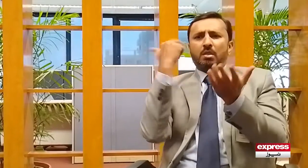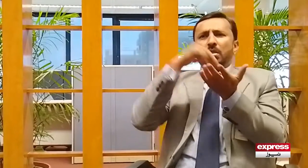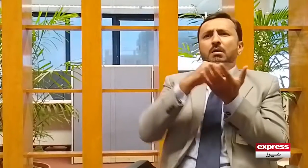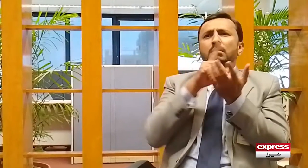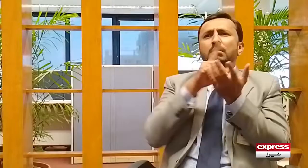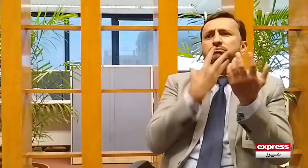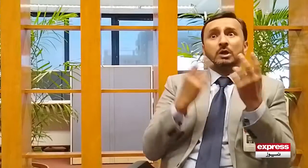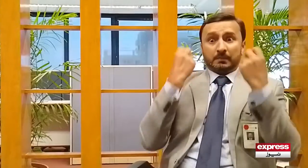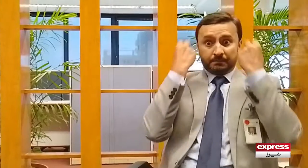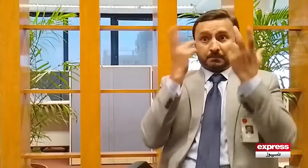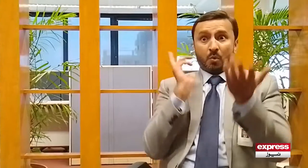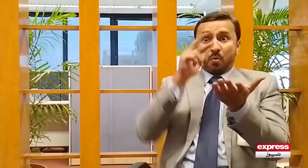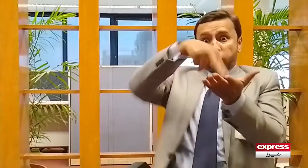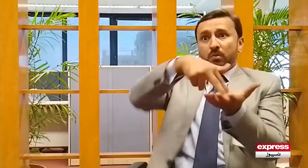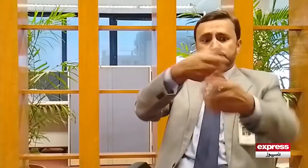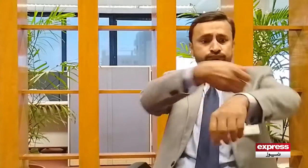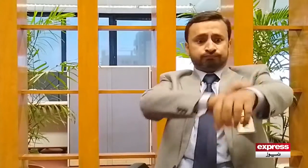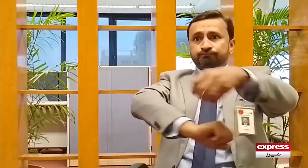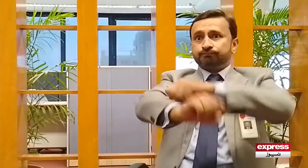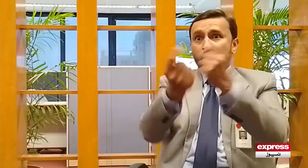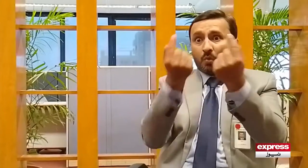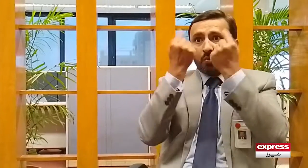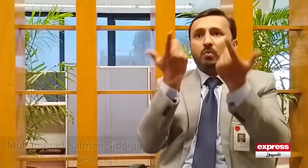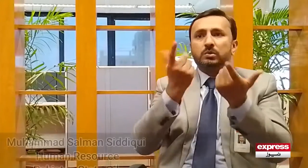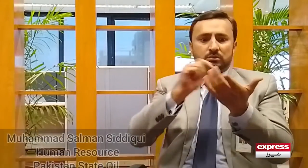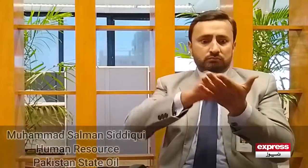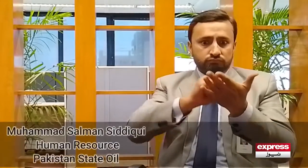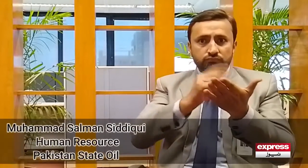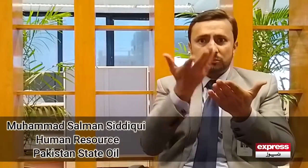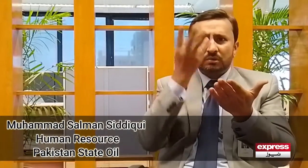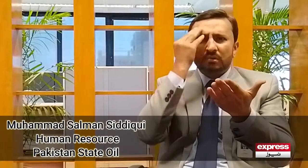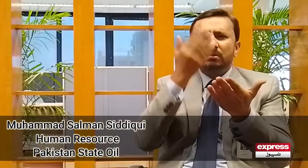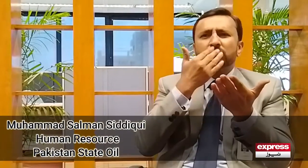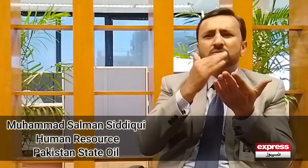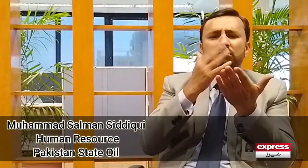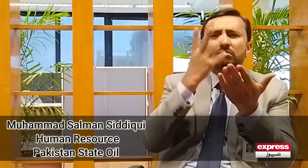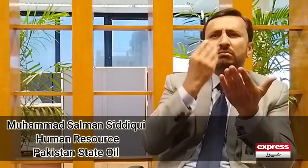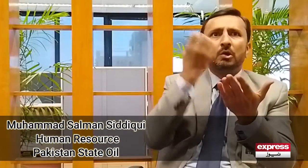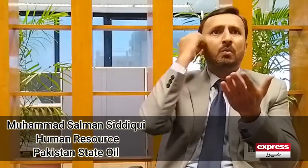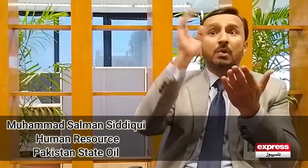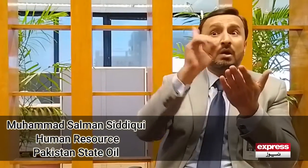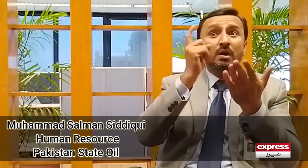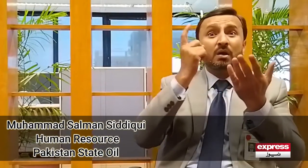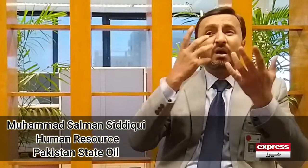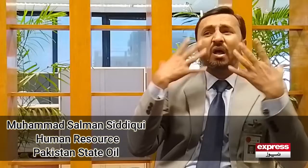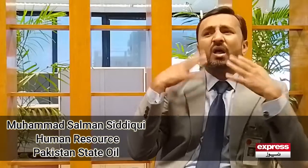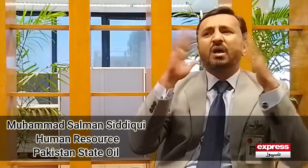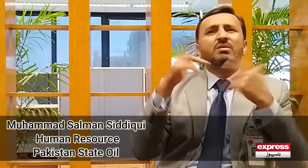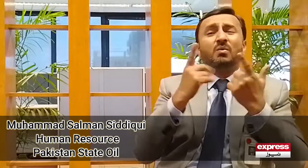देखता था कि जा रहे इंटरव्यू से वापस आके खुश होकर निकल रहे हैं कि जॉब हो गई। बट मेरे यहाँ सबसे ज़्यादा प्रॉब्लम होता था कि मैं कम्युनिकेशन ही नहीं कर पाया अंदर